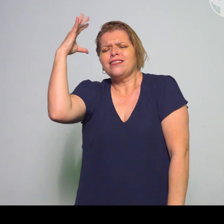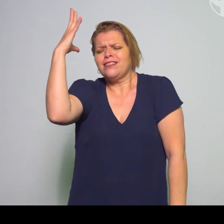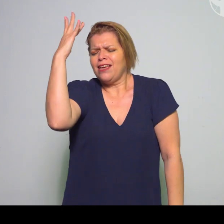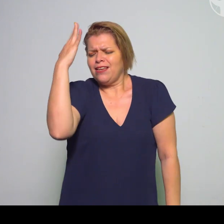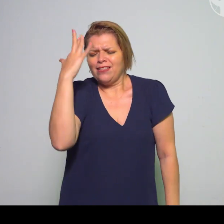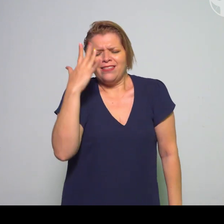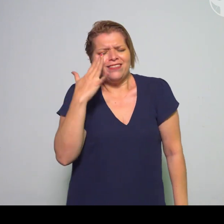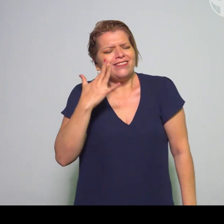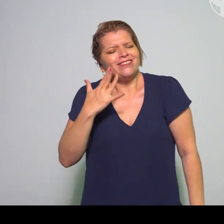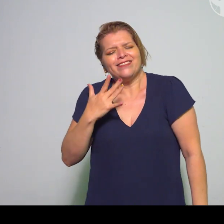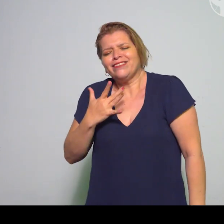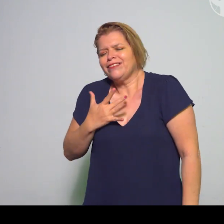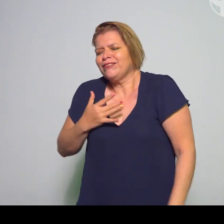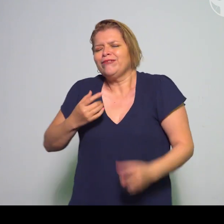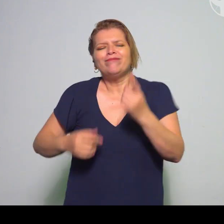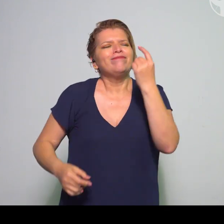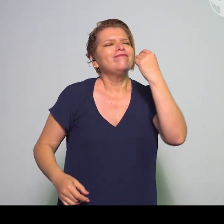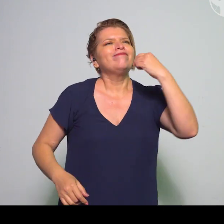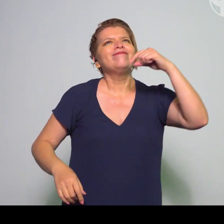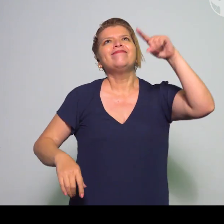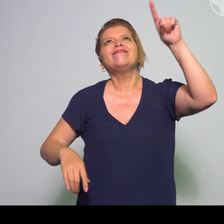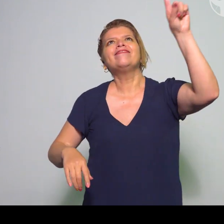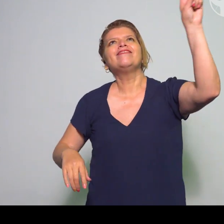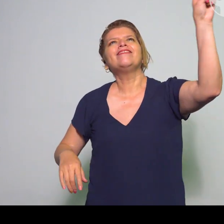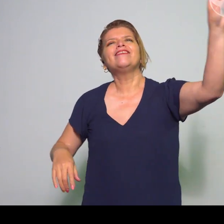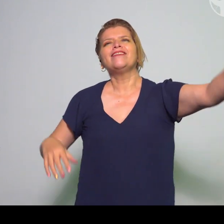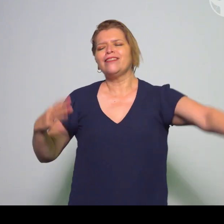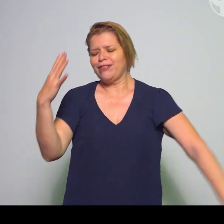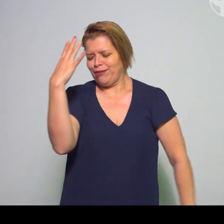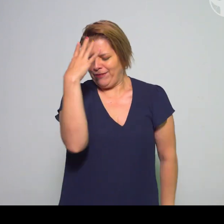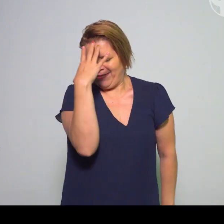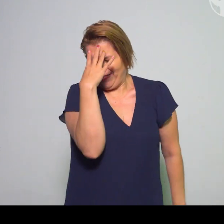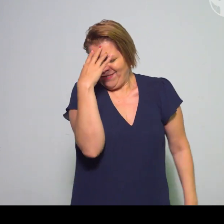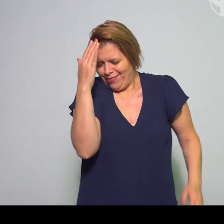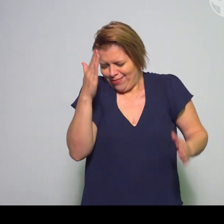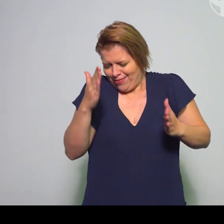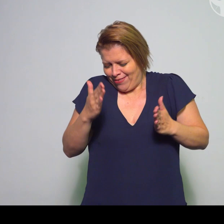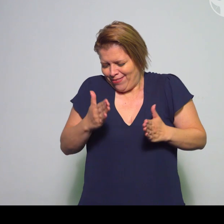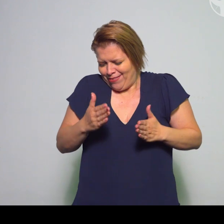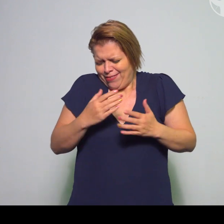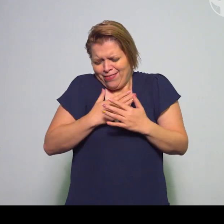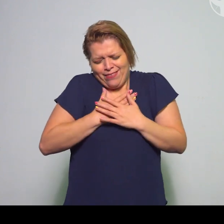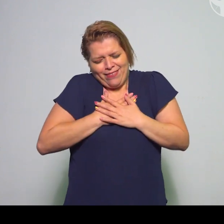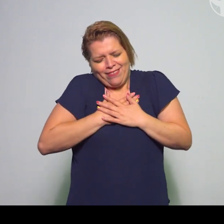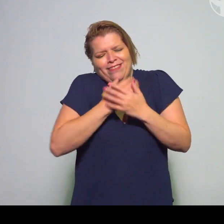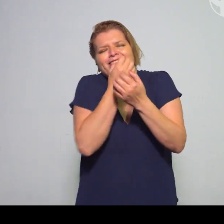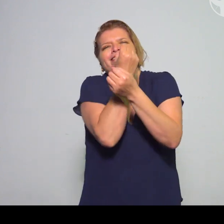sublime gracia del Señor, que a un